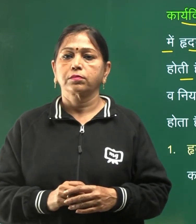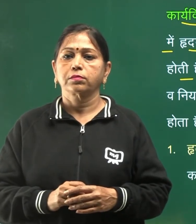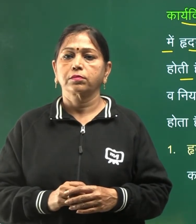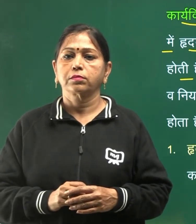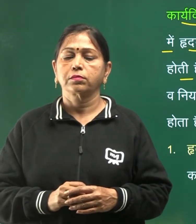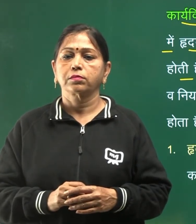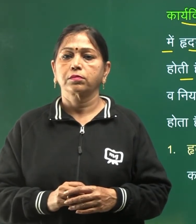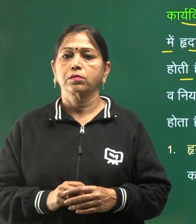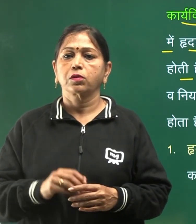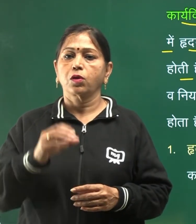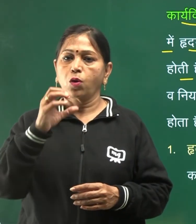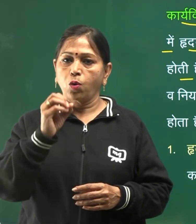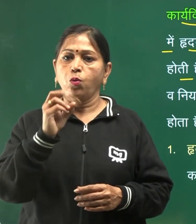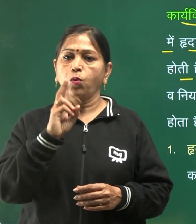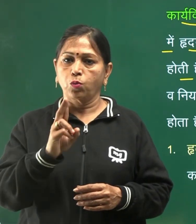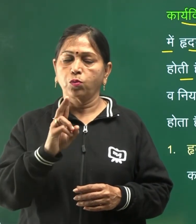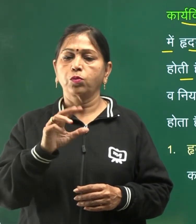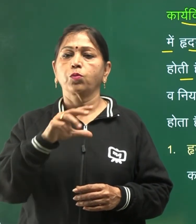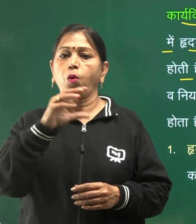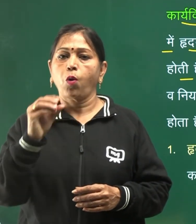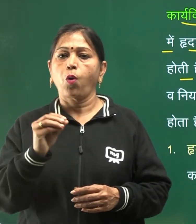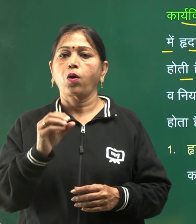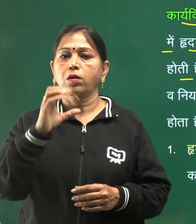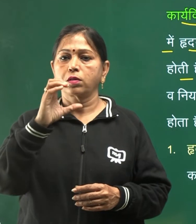O2 व CO2 का